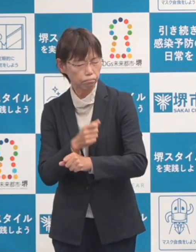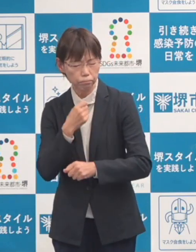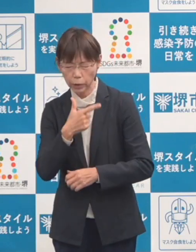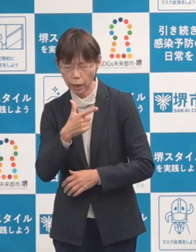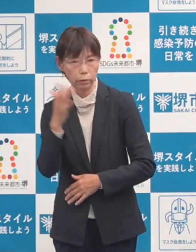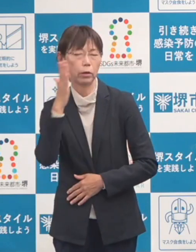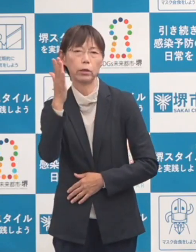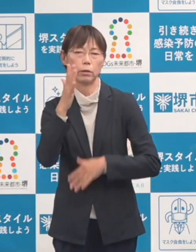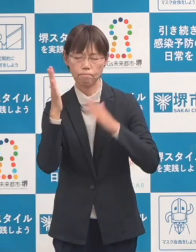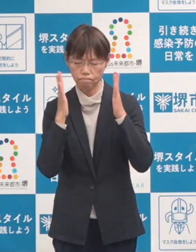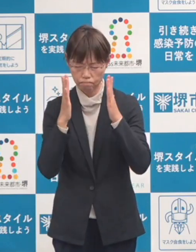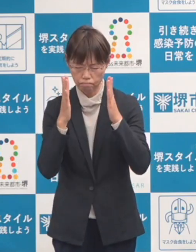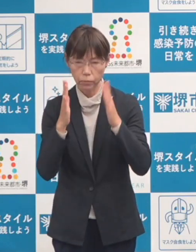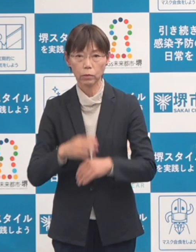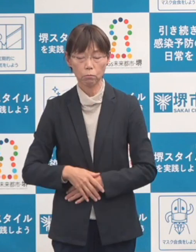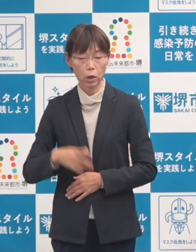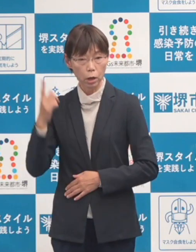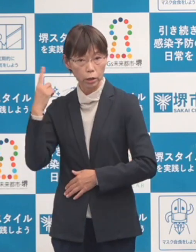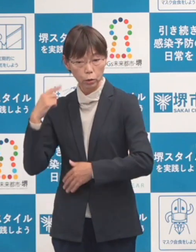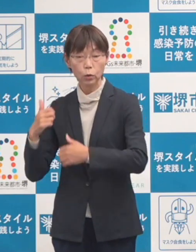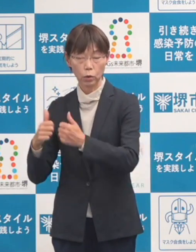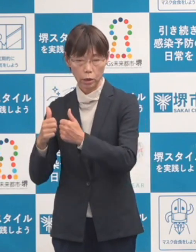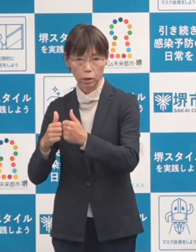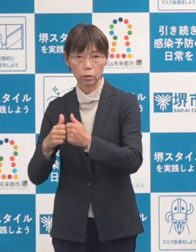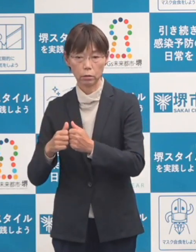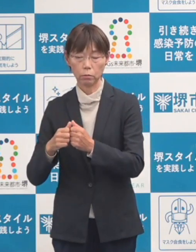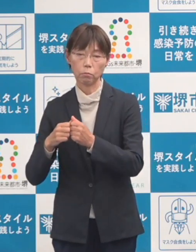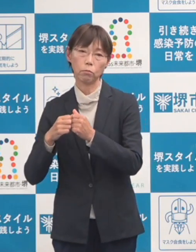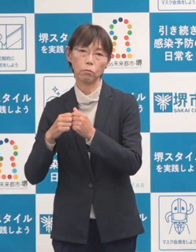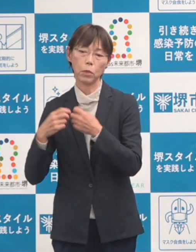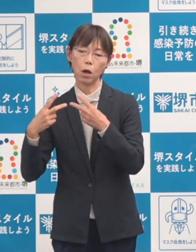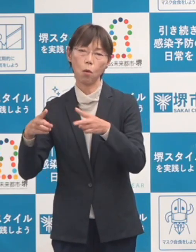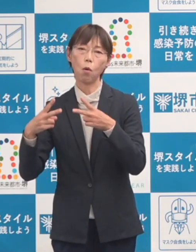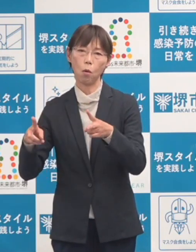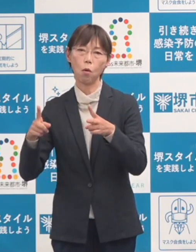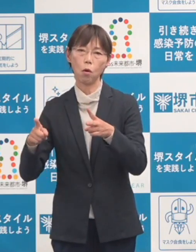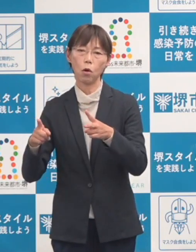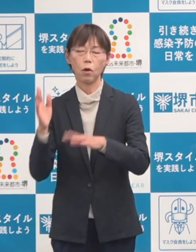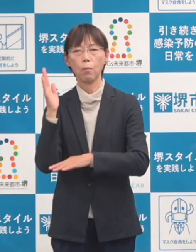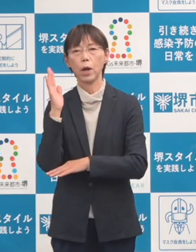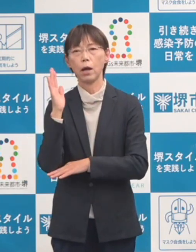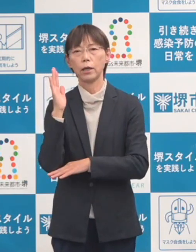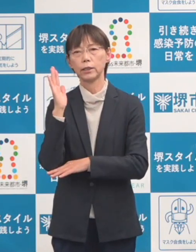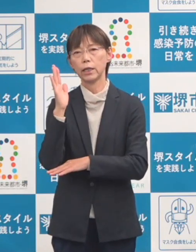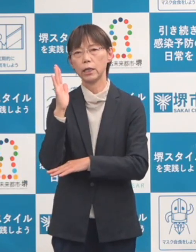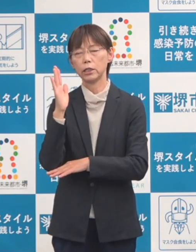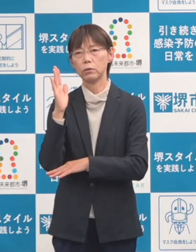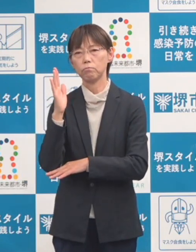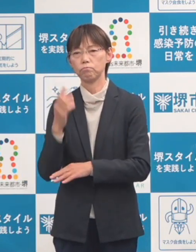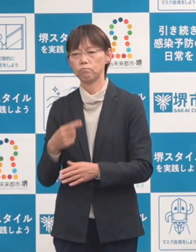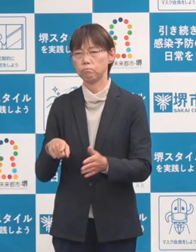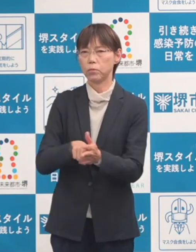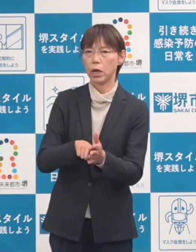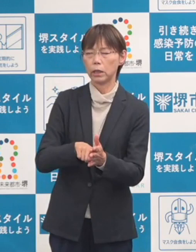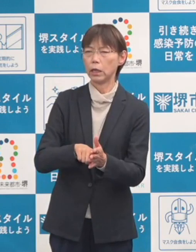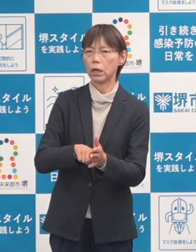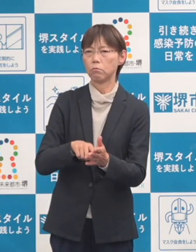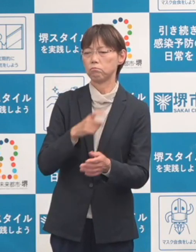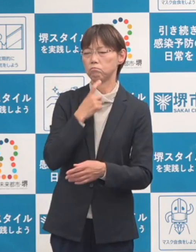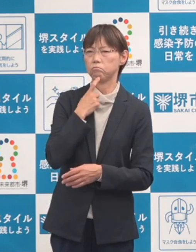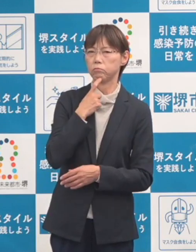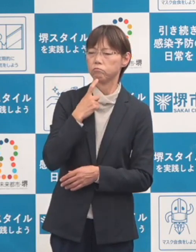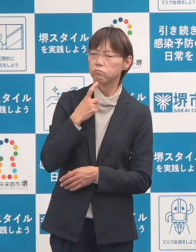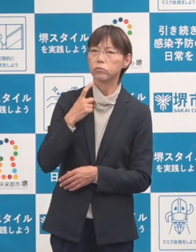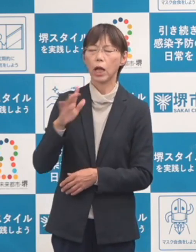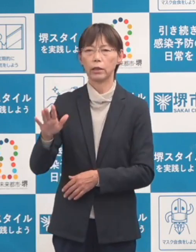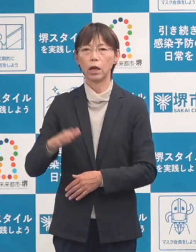議でも、報道等では政治介入ではないかという話もちょっと出ていたようですが、私自身はもちろんそこはきちんとル